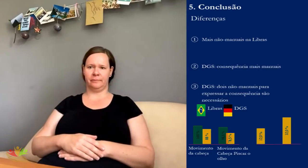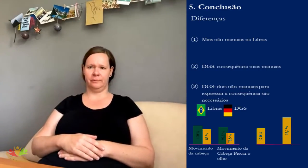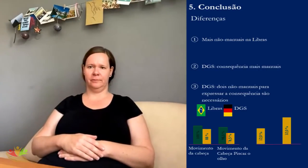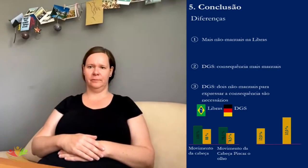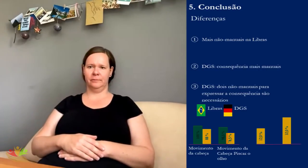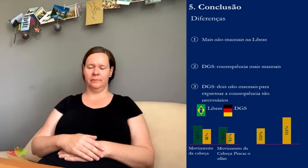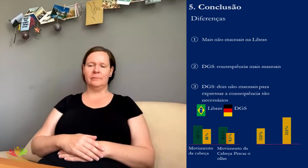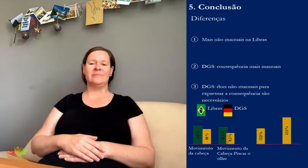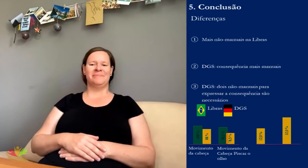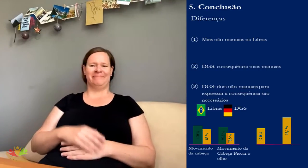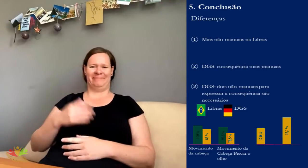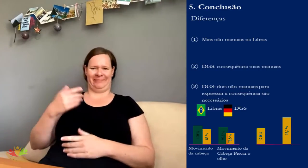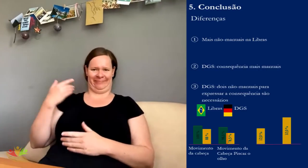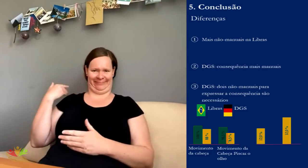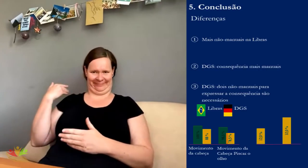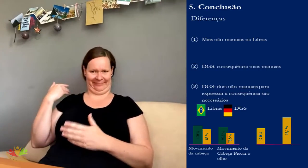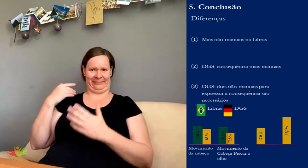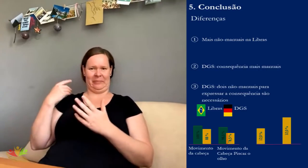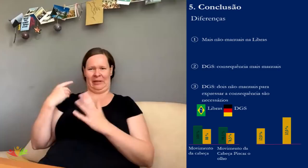Ok?